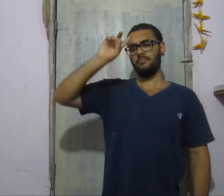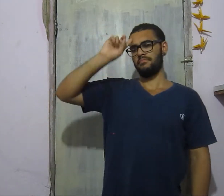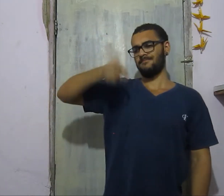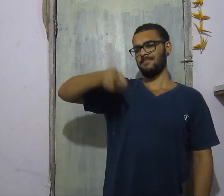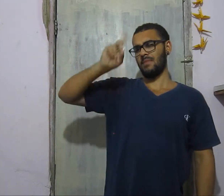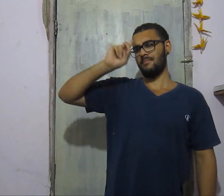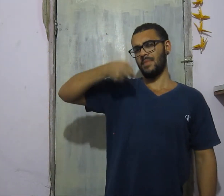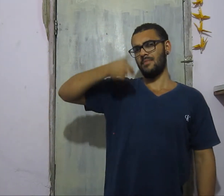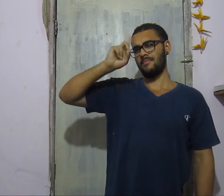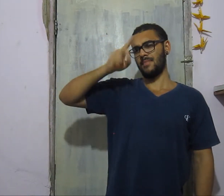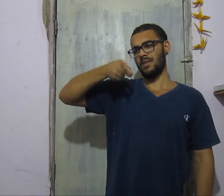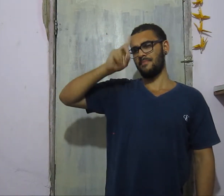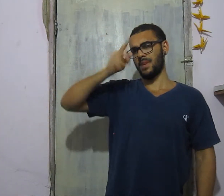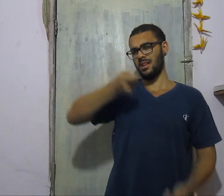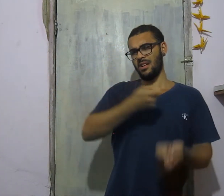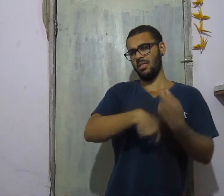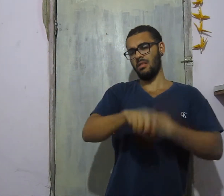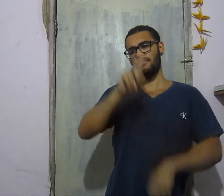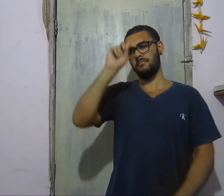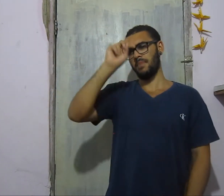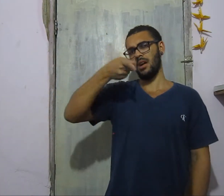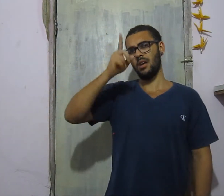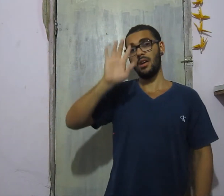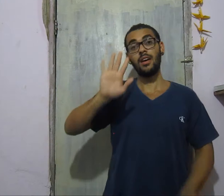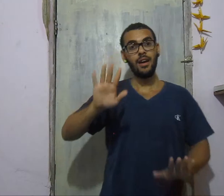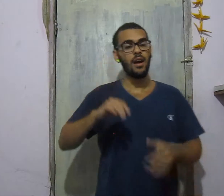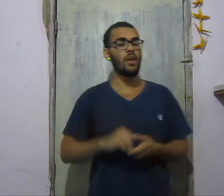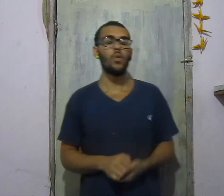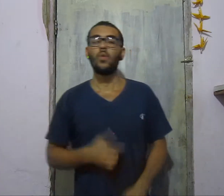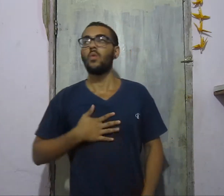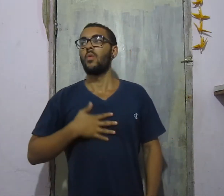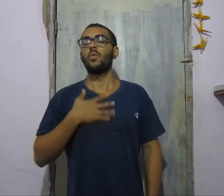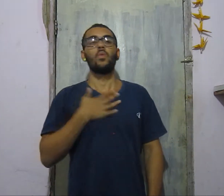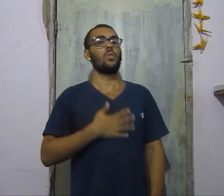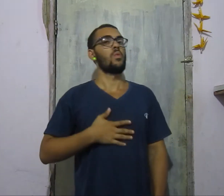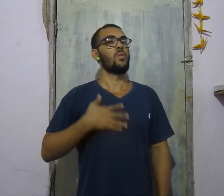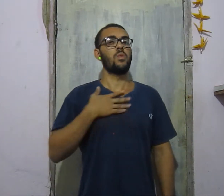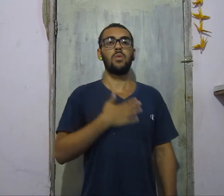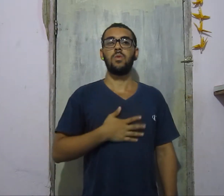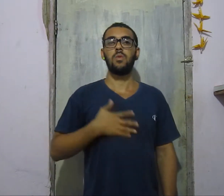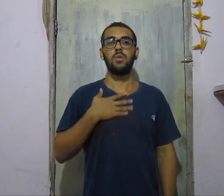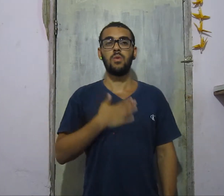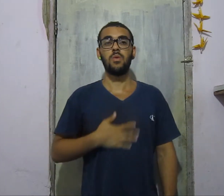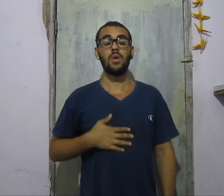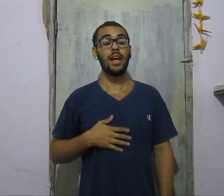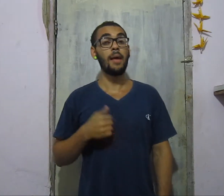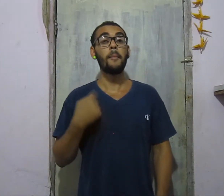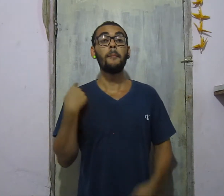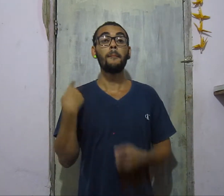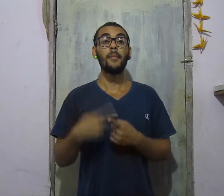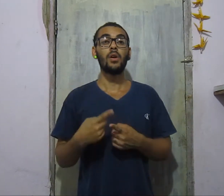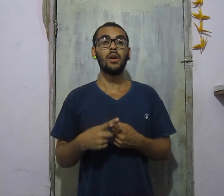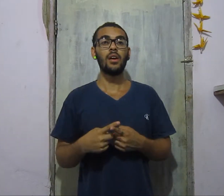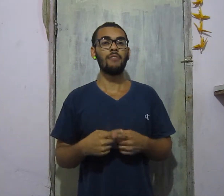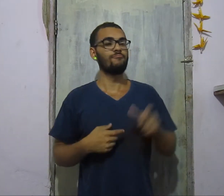diversos empregados e ela que cuida só da área administrativa. Eu adorei o livro,